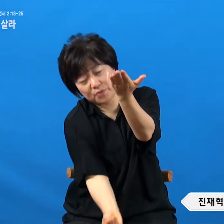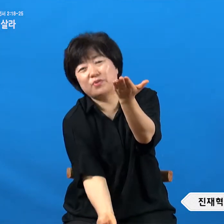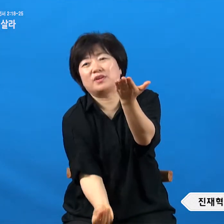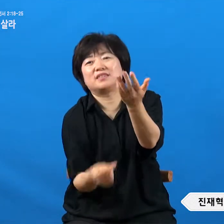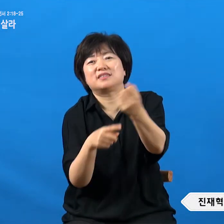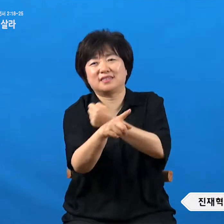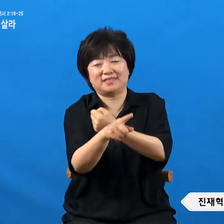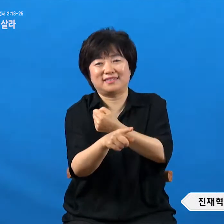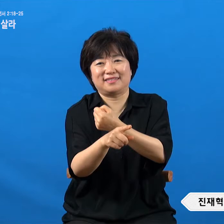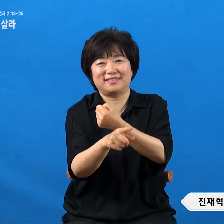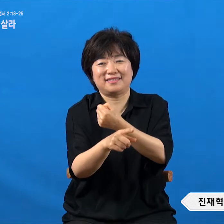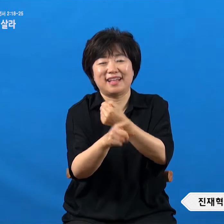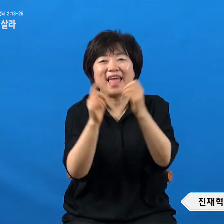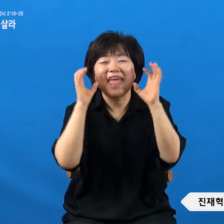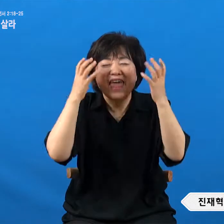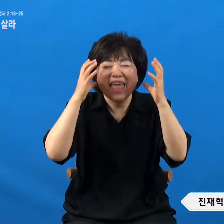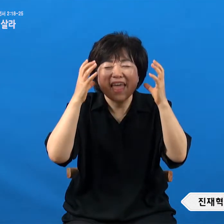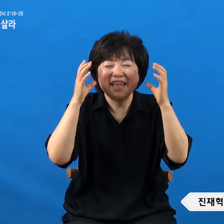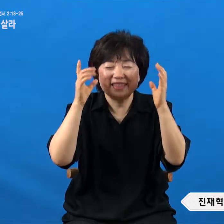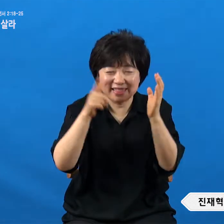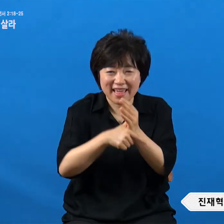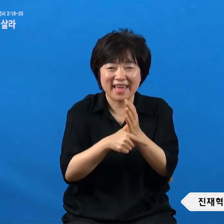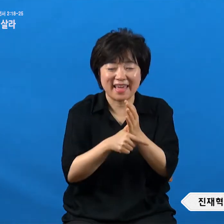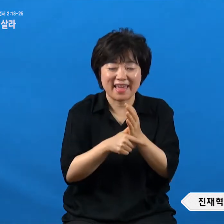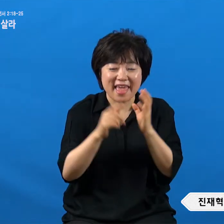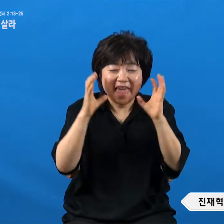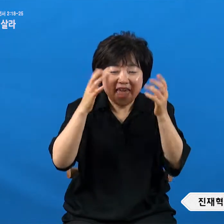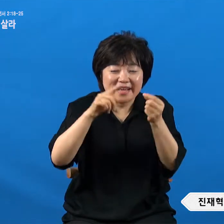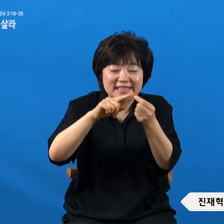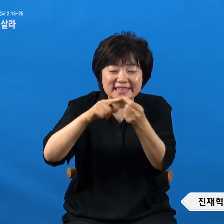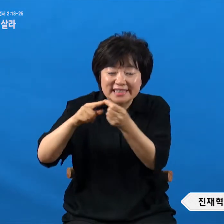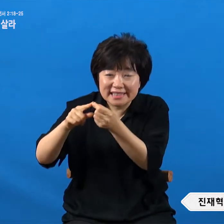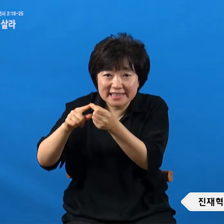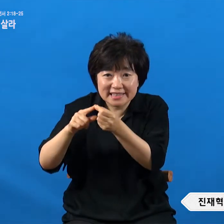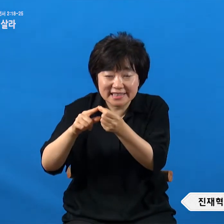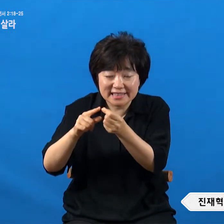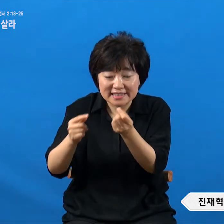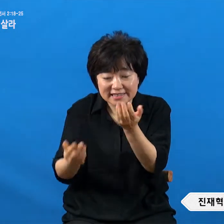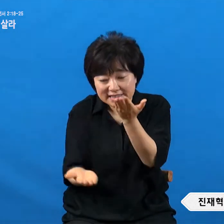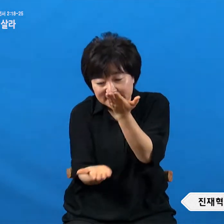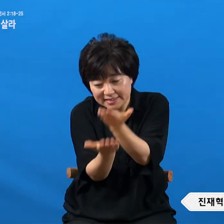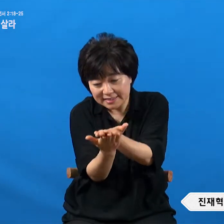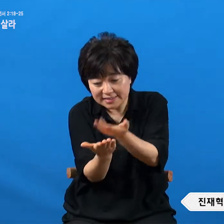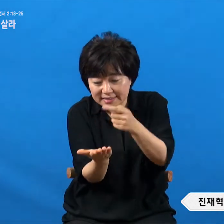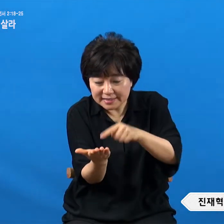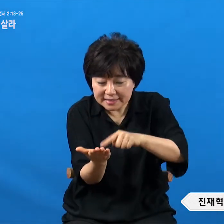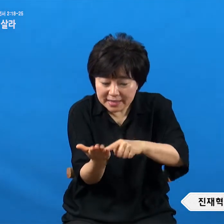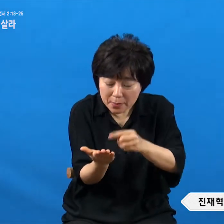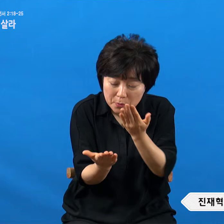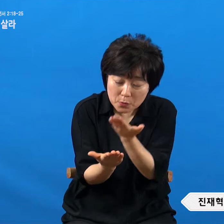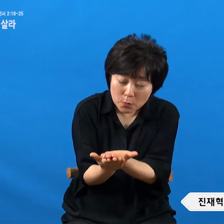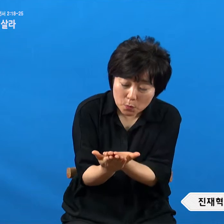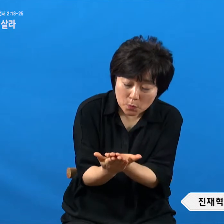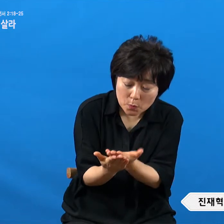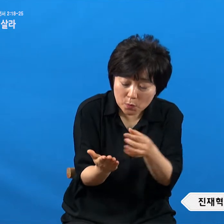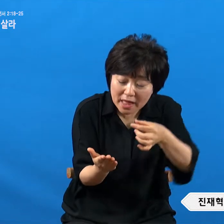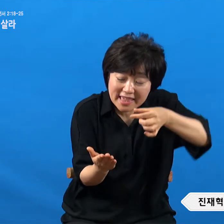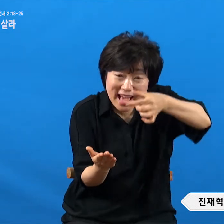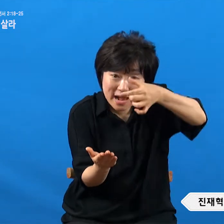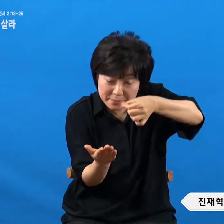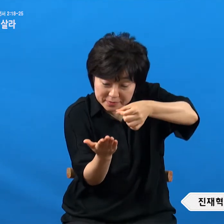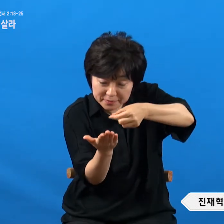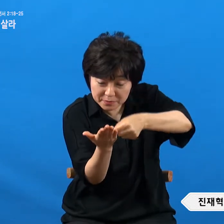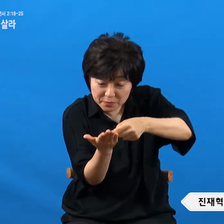것을 이야기합니다. 어린아이들이 글을 공부할 때 그 밑에 글씨가 희미하게 쓰여져 있습니다. 그 위에